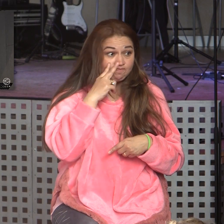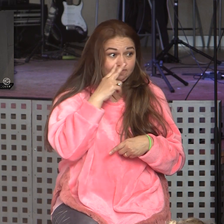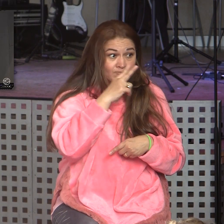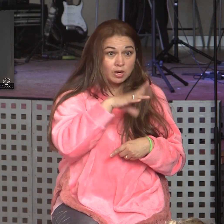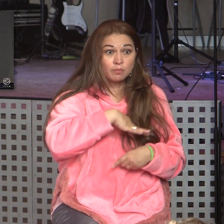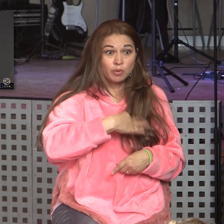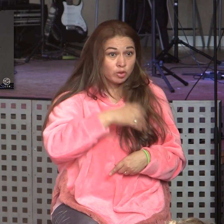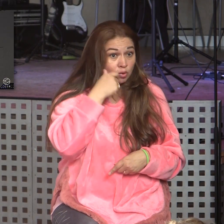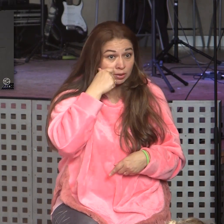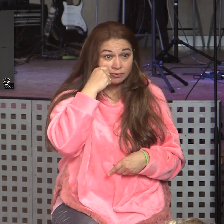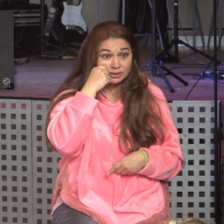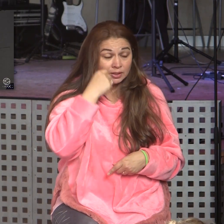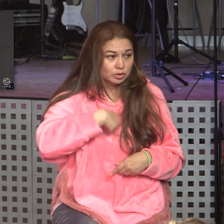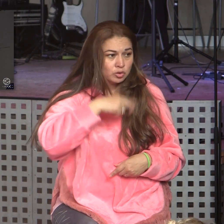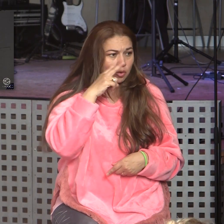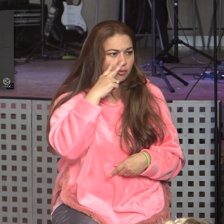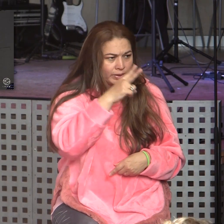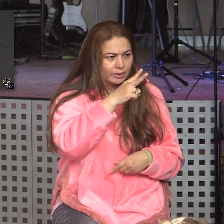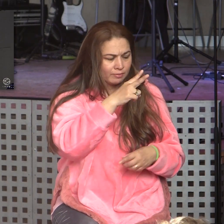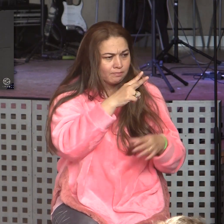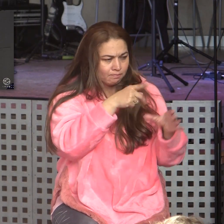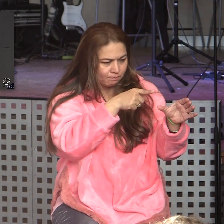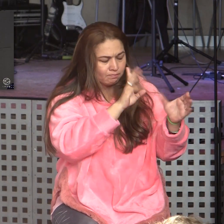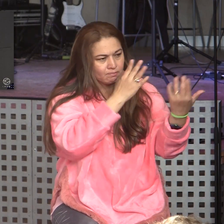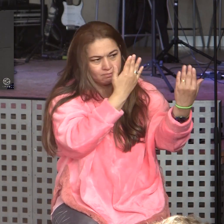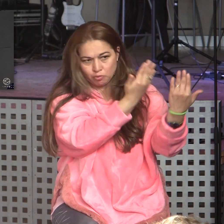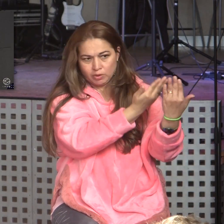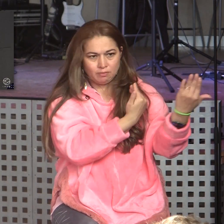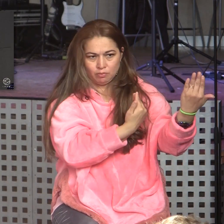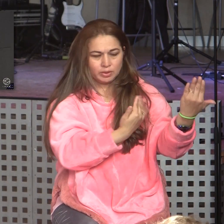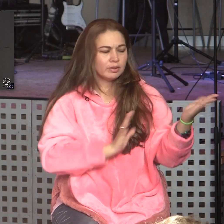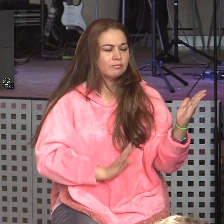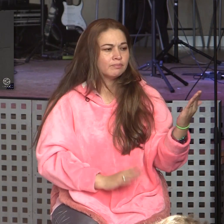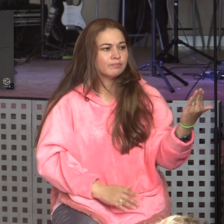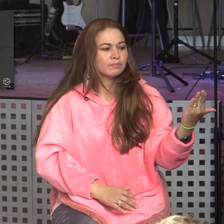Solo que no lo estoy viendo, pero estar está.